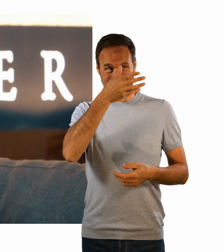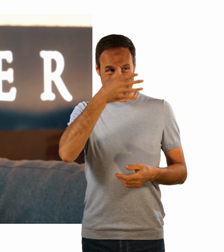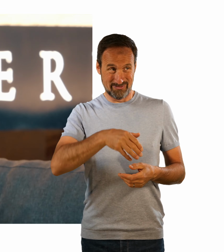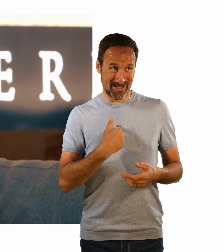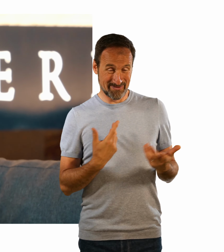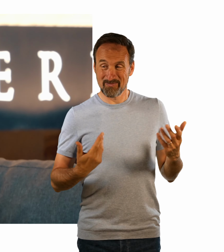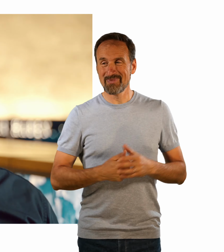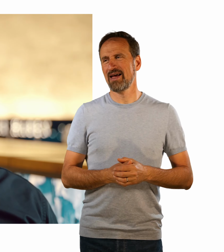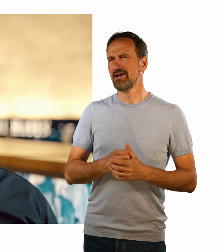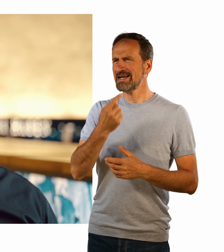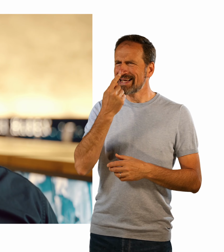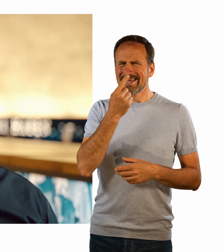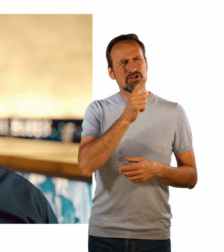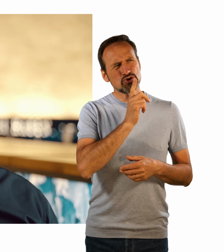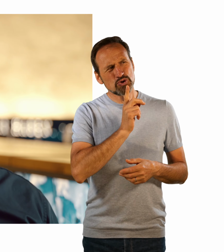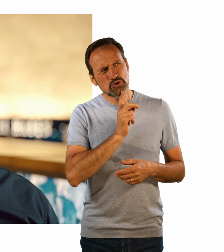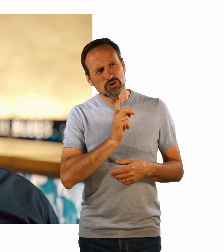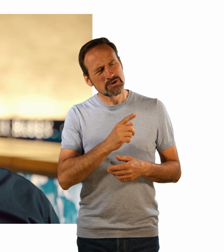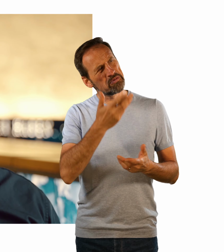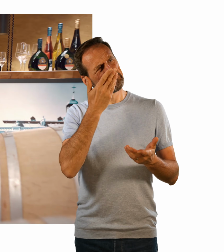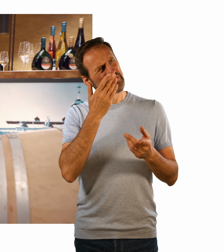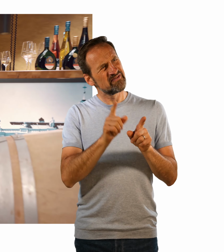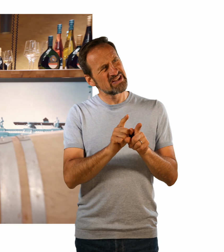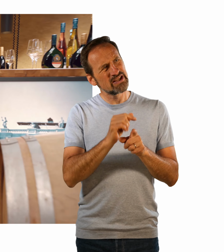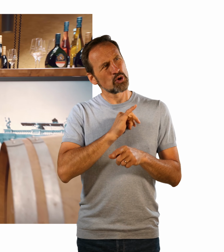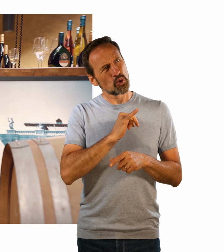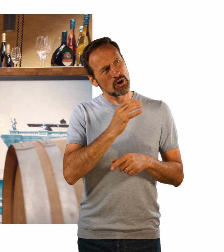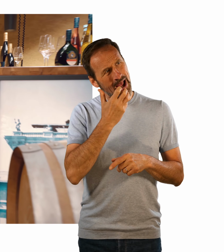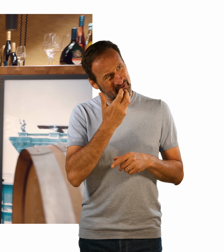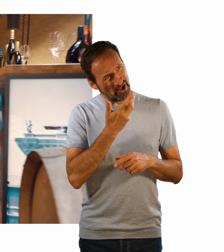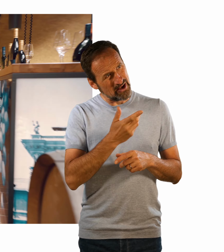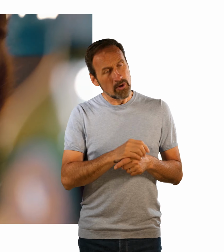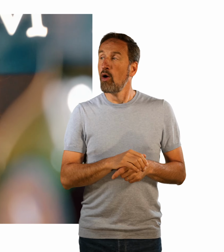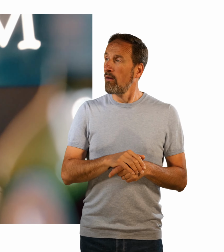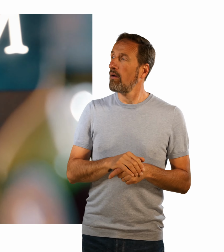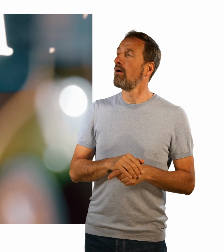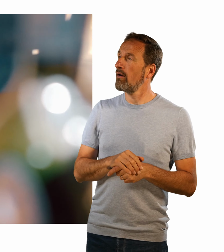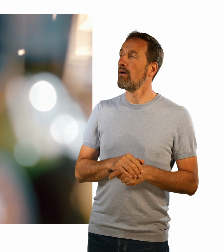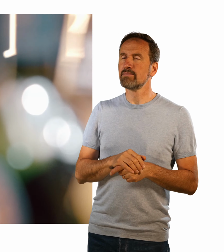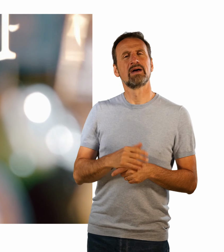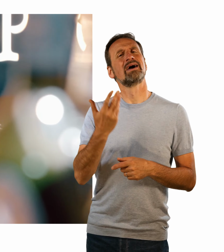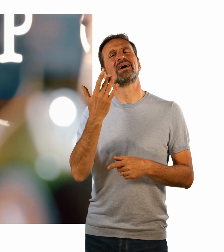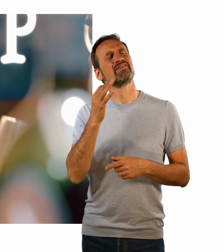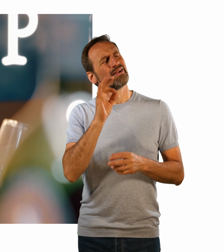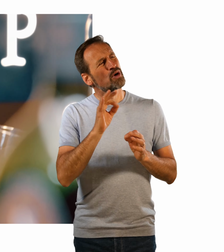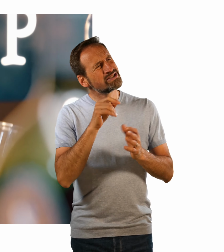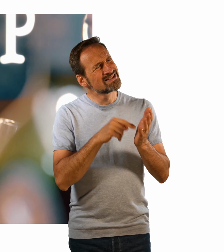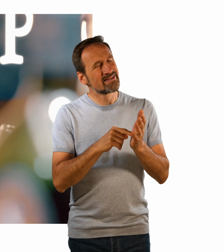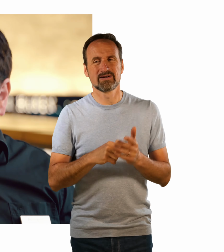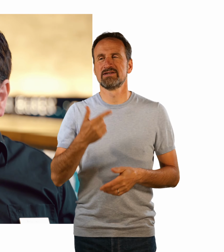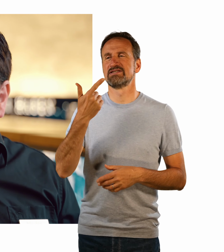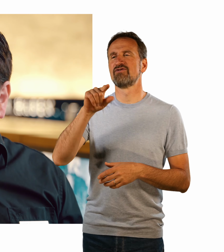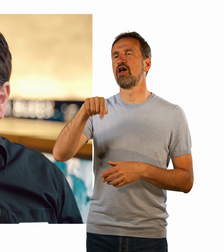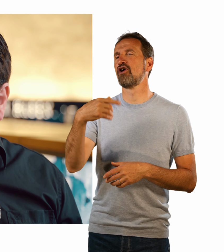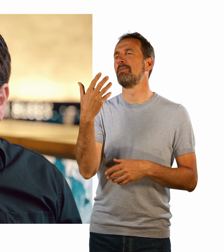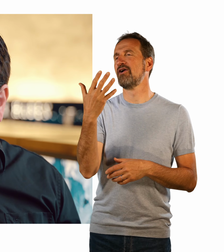Er riecht sehr süß. So ein grüner Apfel vielleicht, der einem entgegenkommt. da hast du recht. Wie viel Prozent hat der? Der ist bei 12